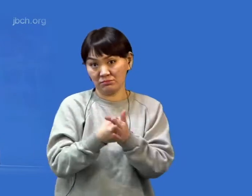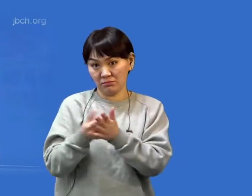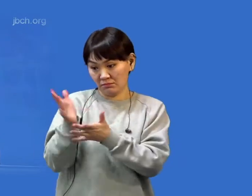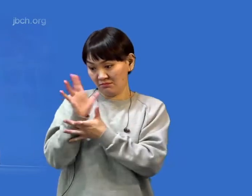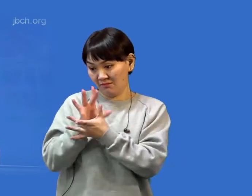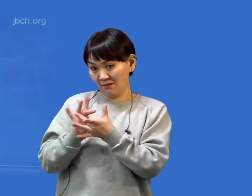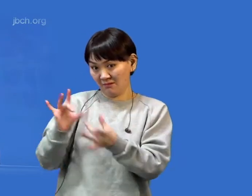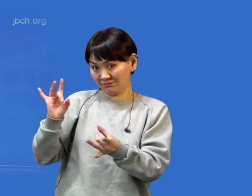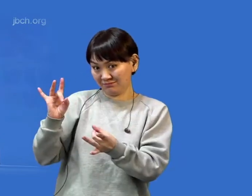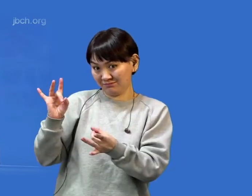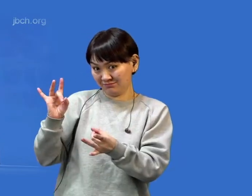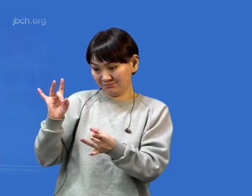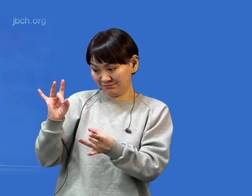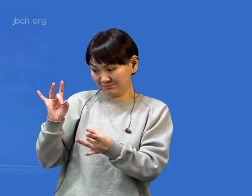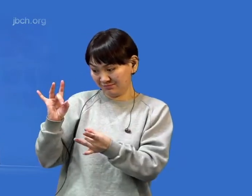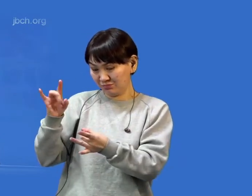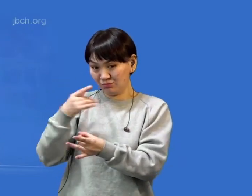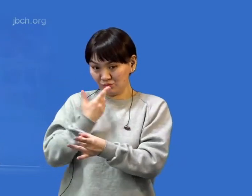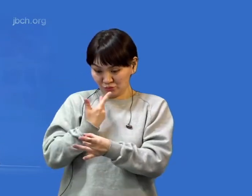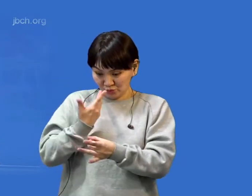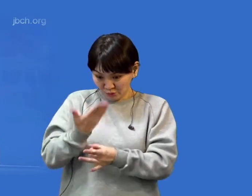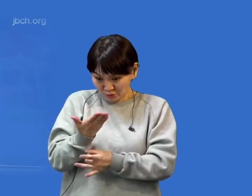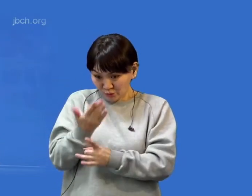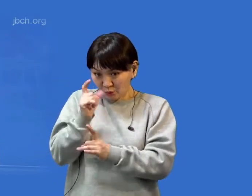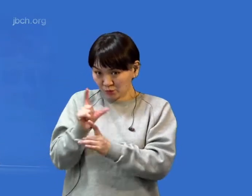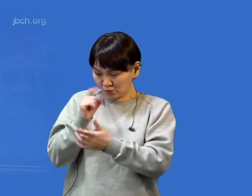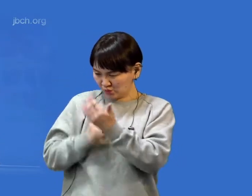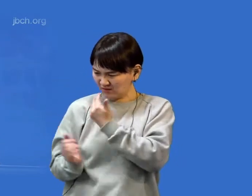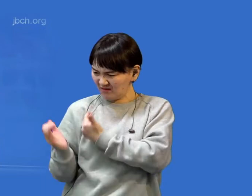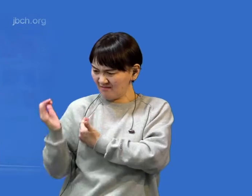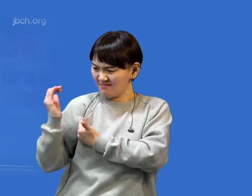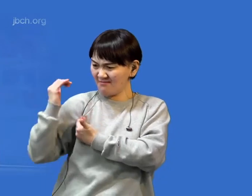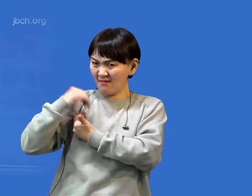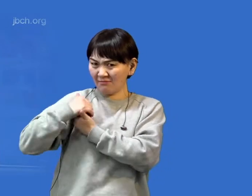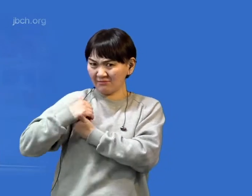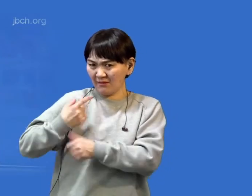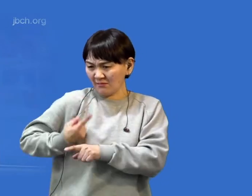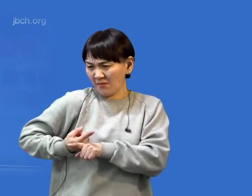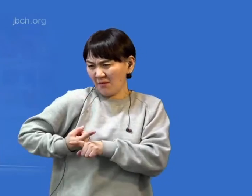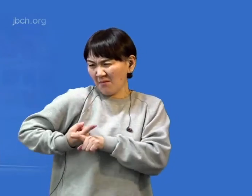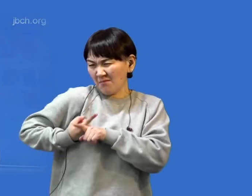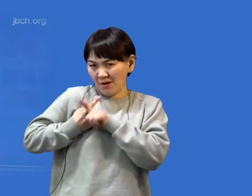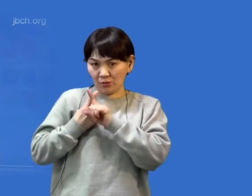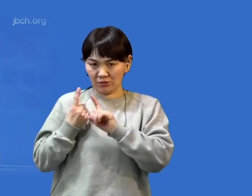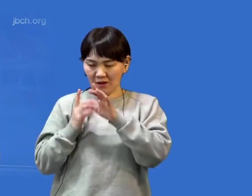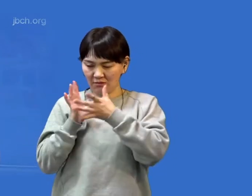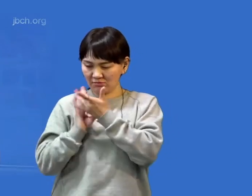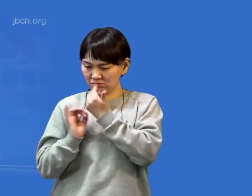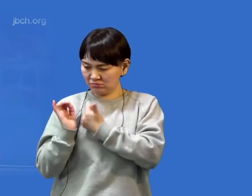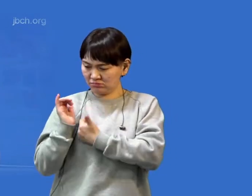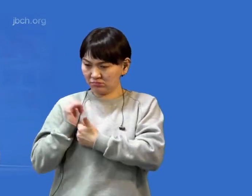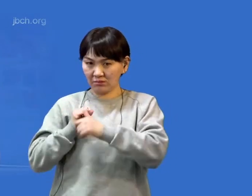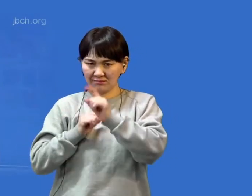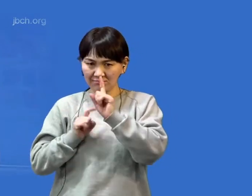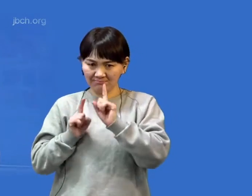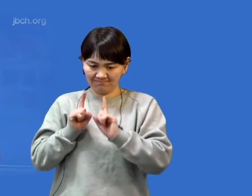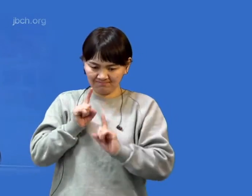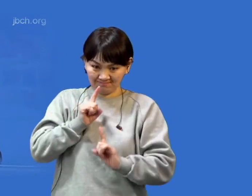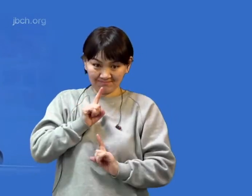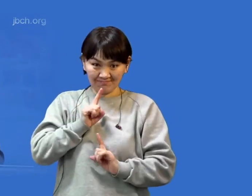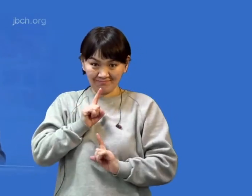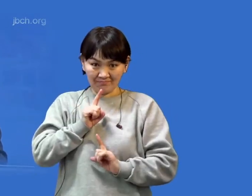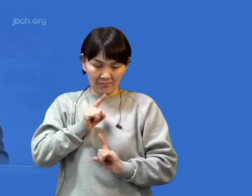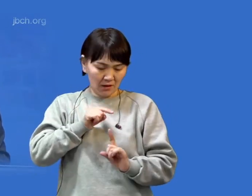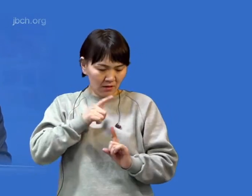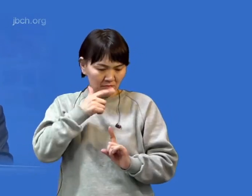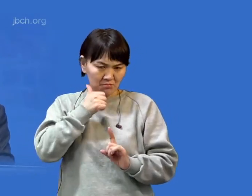тэр хүний зүрх сэтгэлийг та хараахан захирч ингэж удирдах чадахгүй байгаа учраас ийм байдалд орчиход байгаа